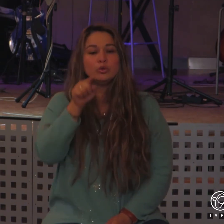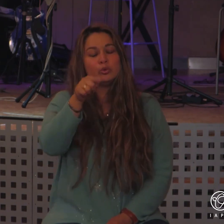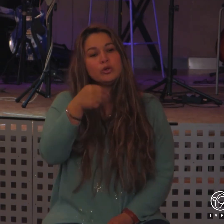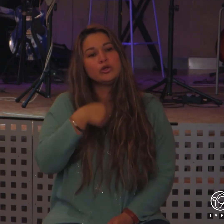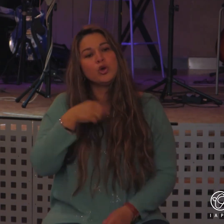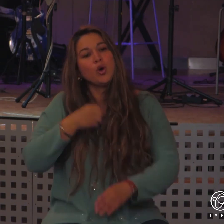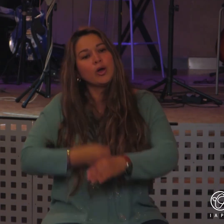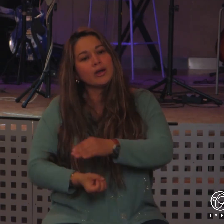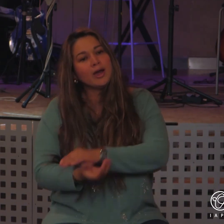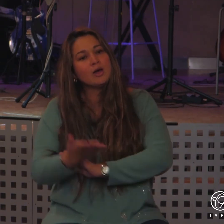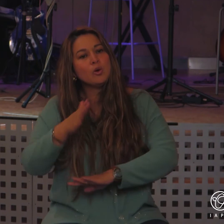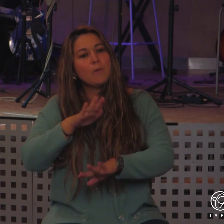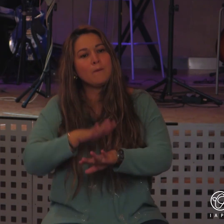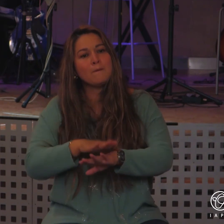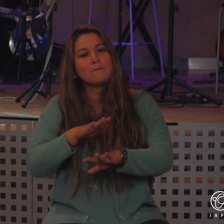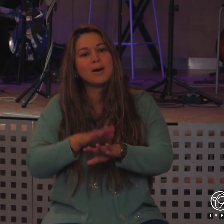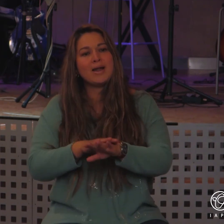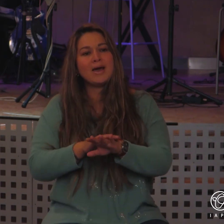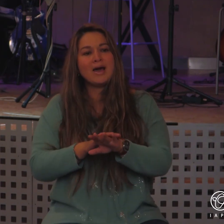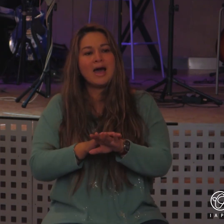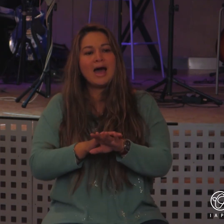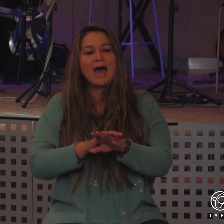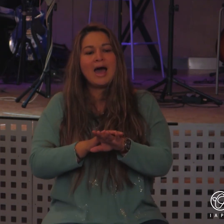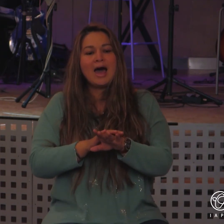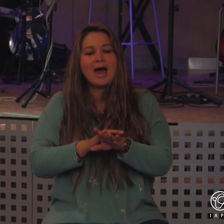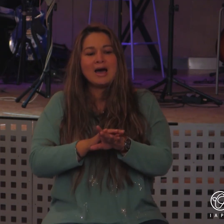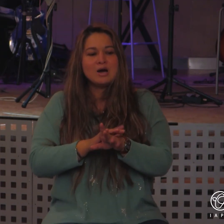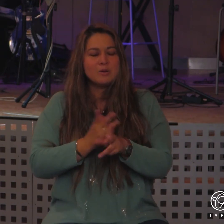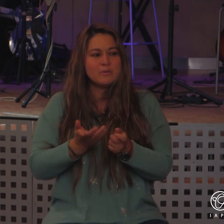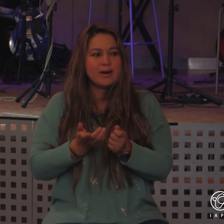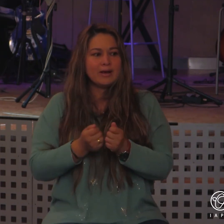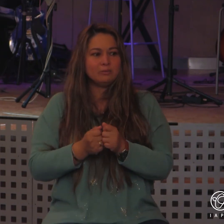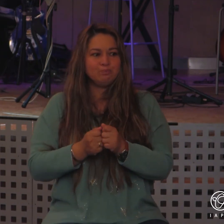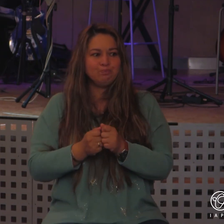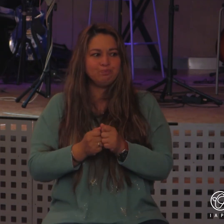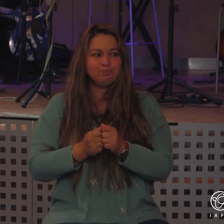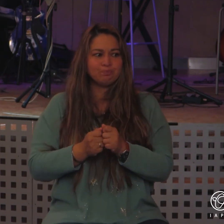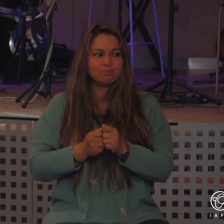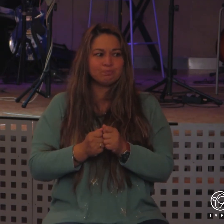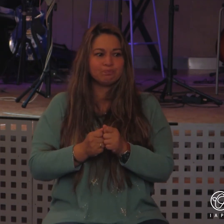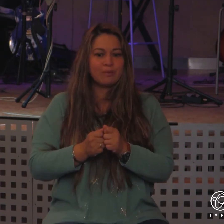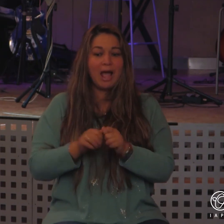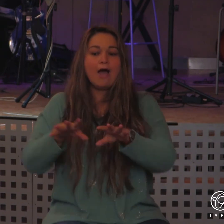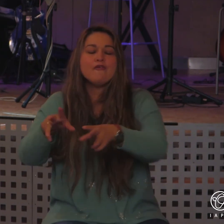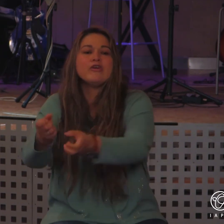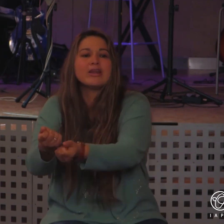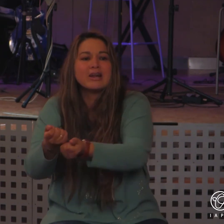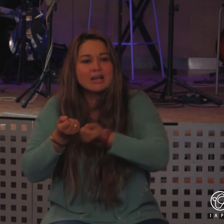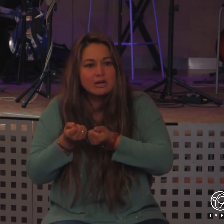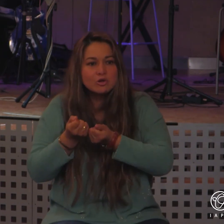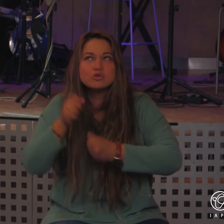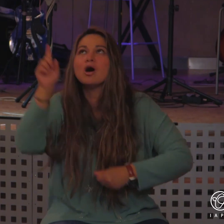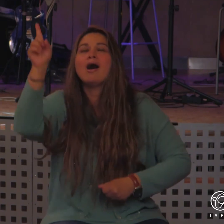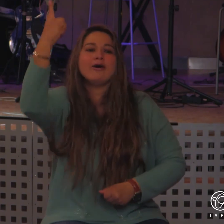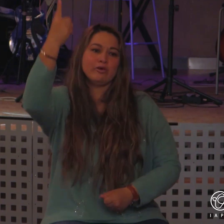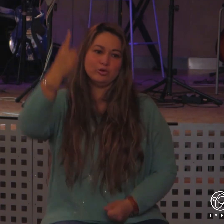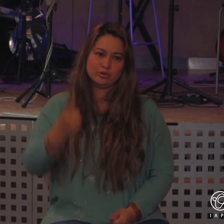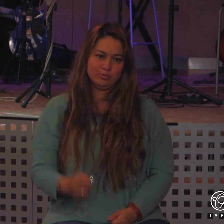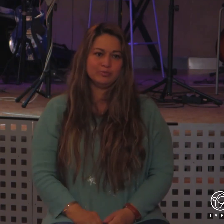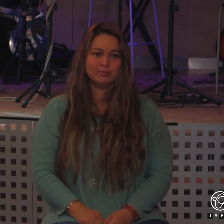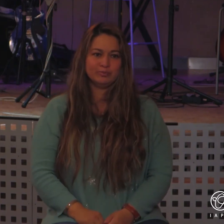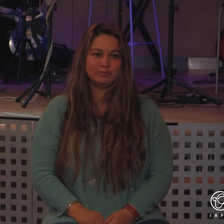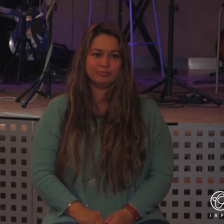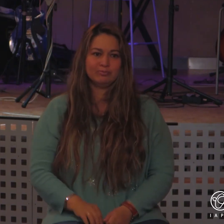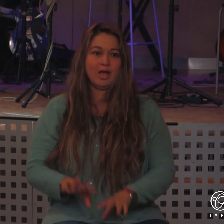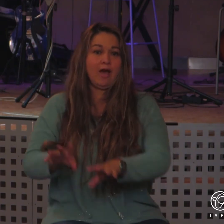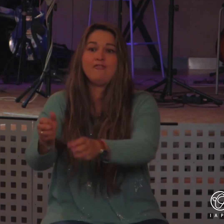sido creados para ser dependientes. Primero, dependientes de Dios. Y luego, la propia creación